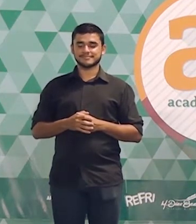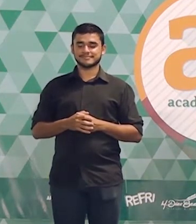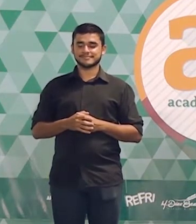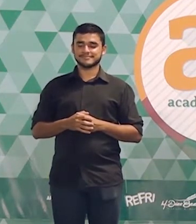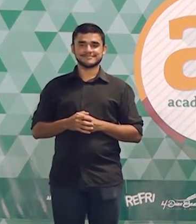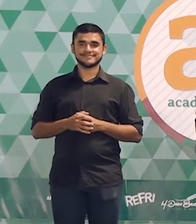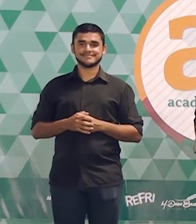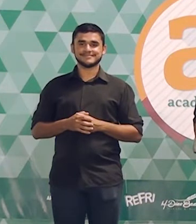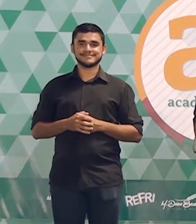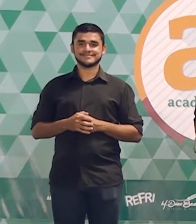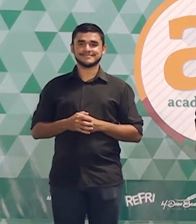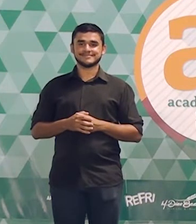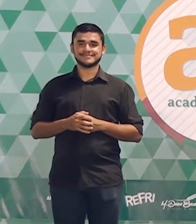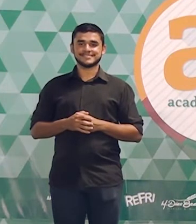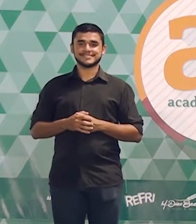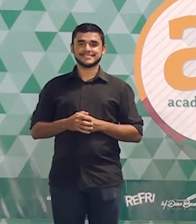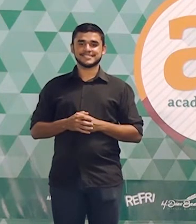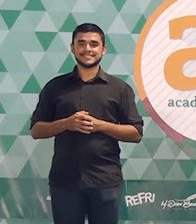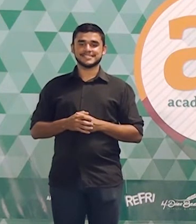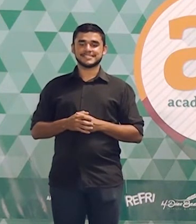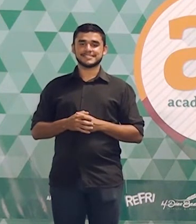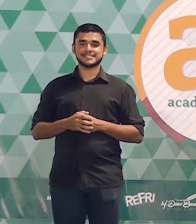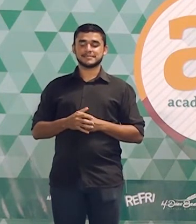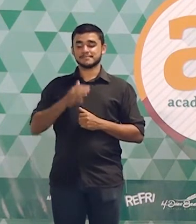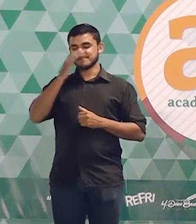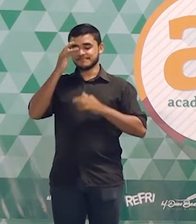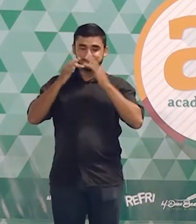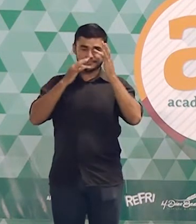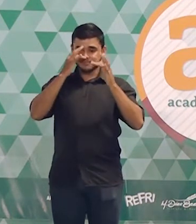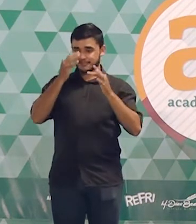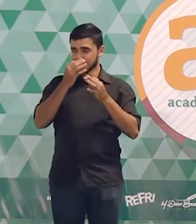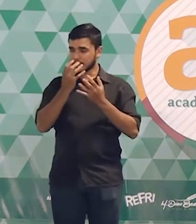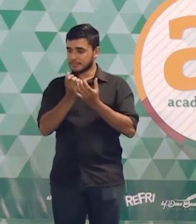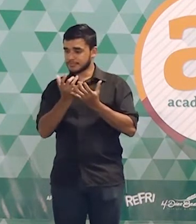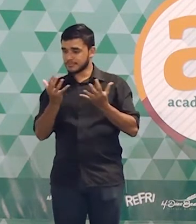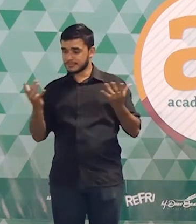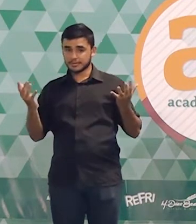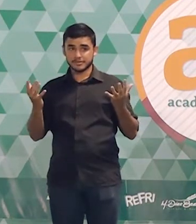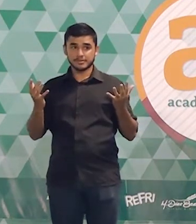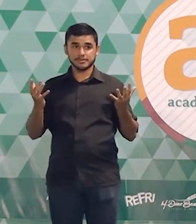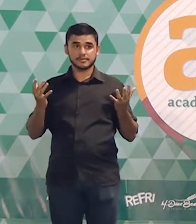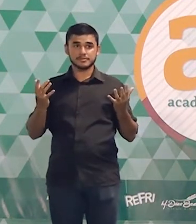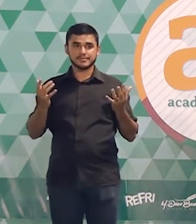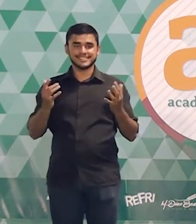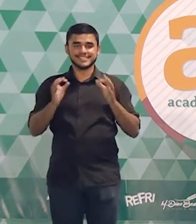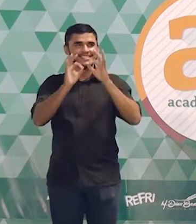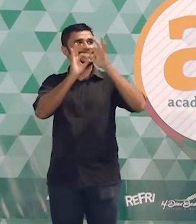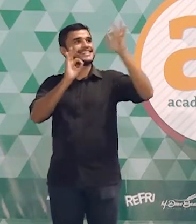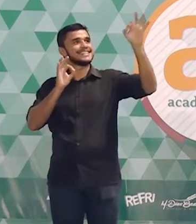olhar penetrante. Meu objetivo é amar-te. Mas é longe, hein?